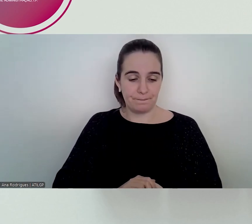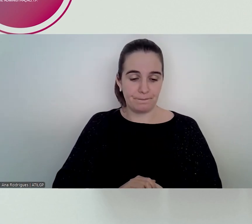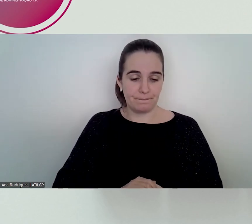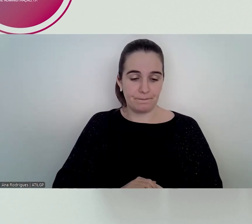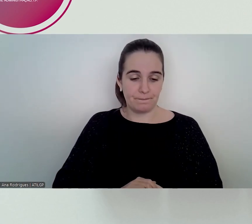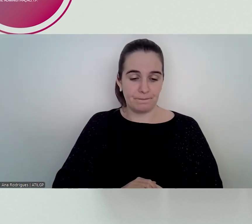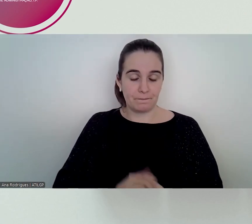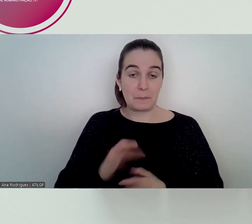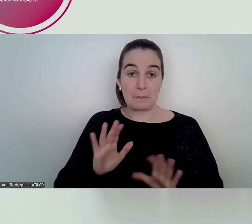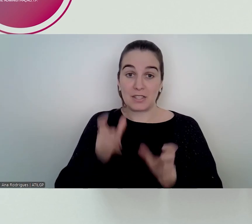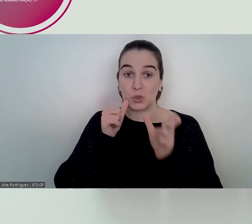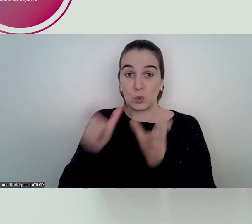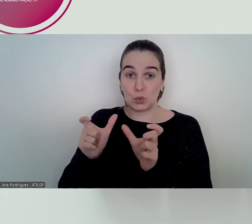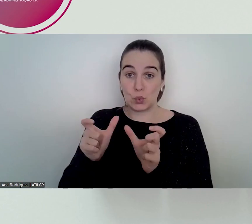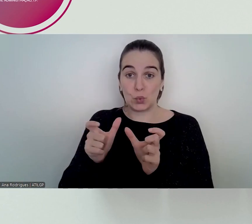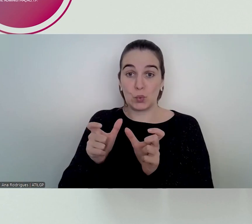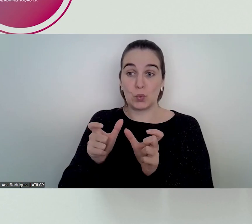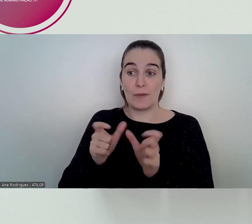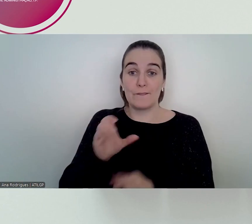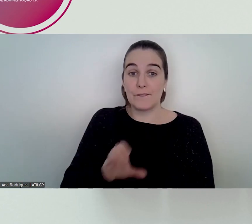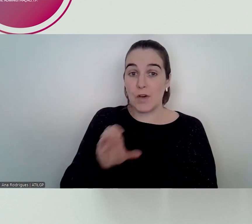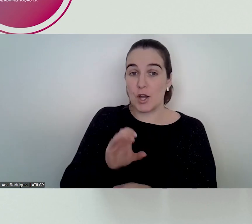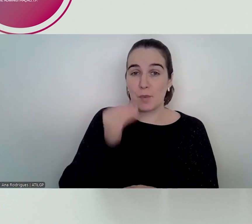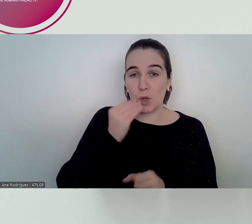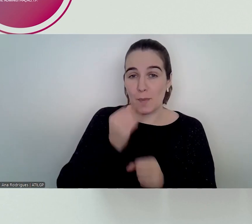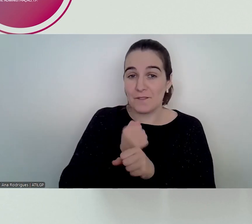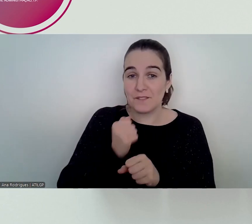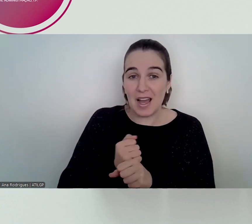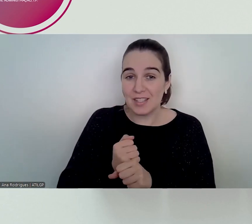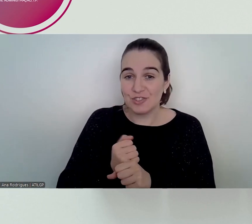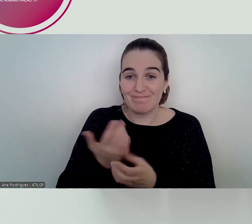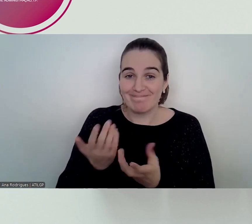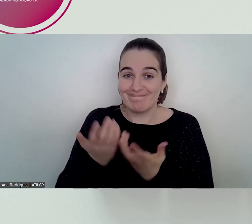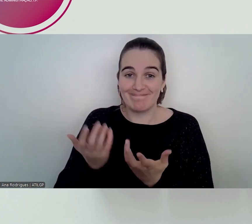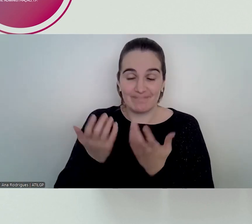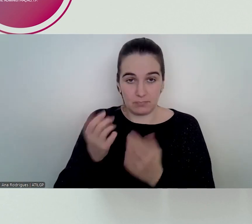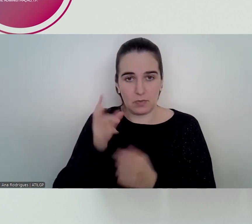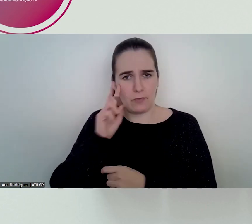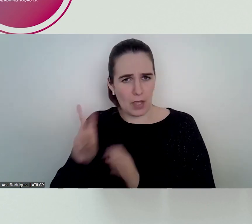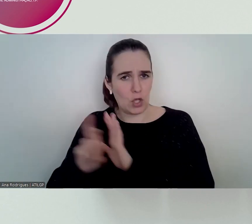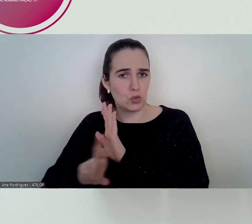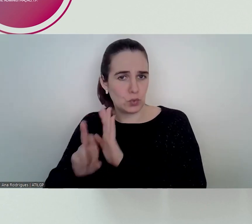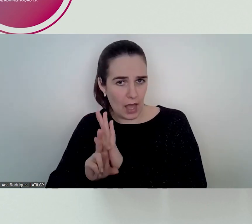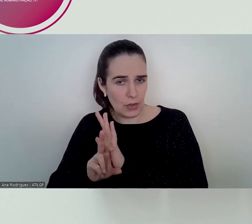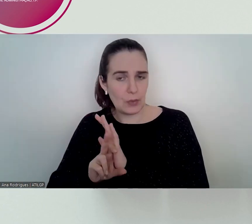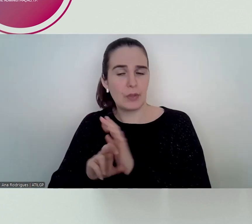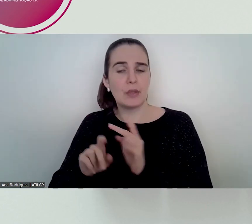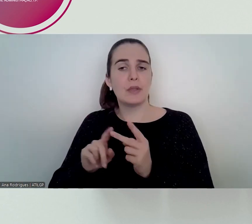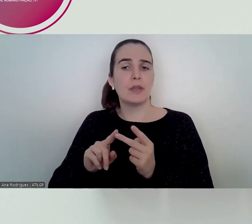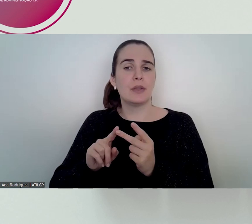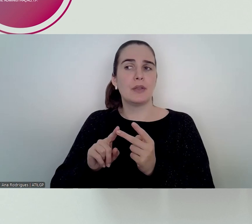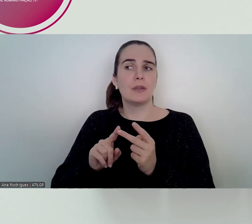dizer que o controle não é maior em relação à forma como as coisas são feitas. Eu consigo ver os resultados,